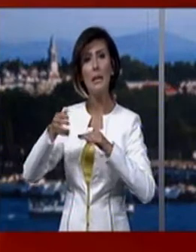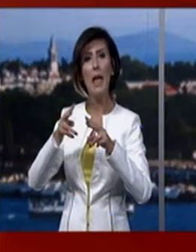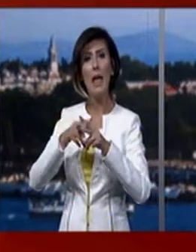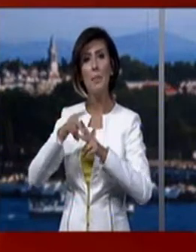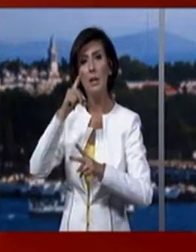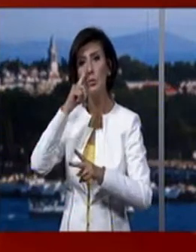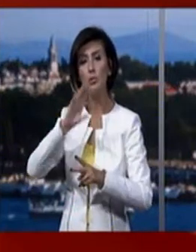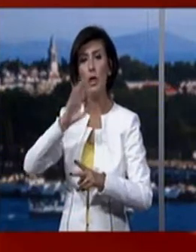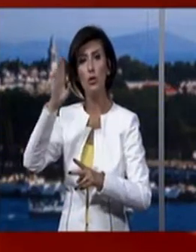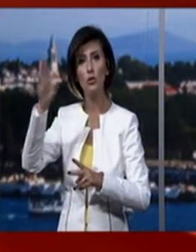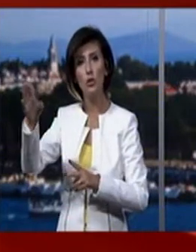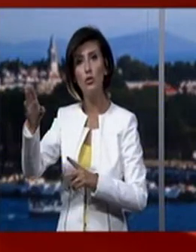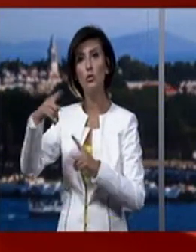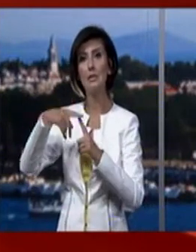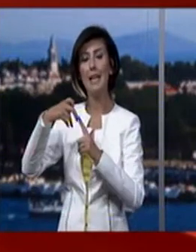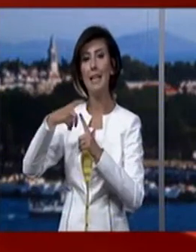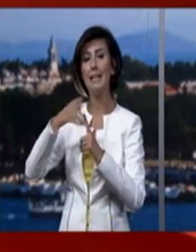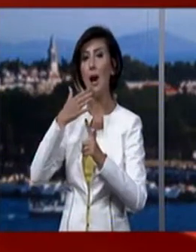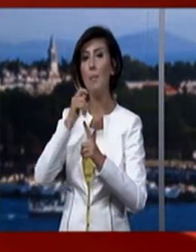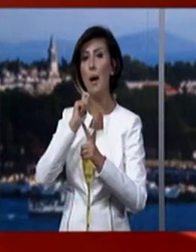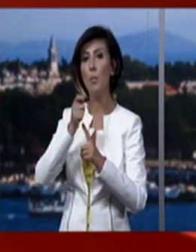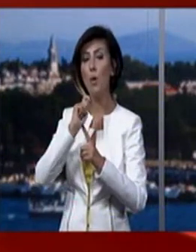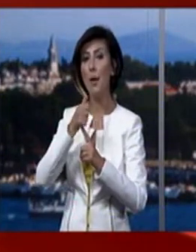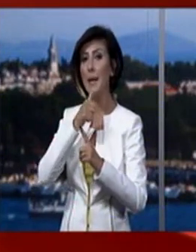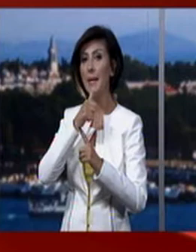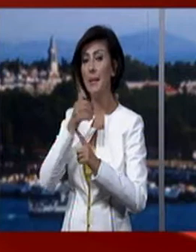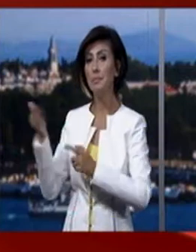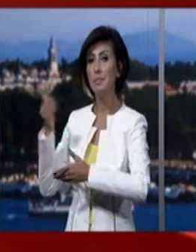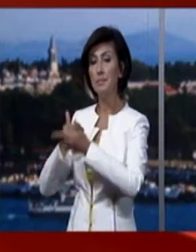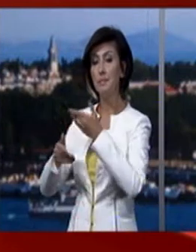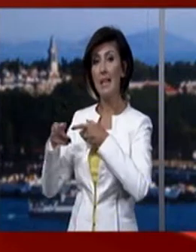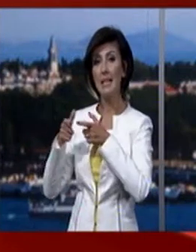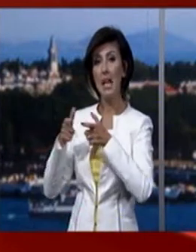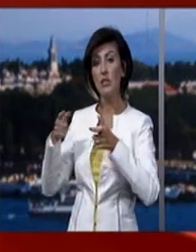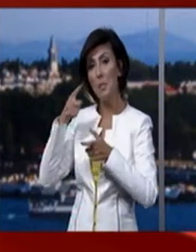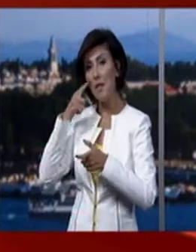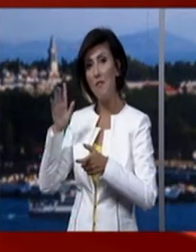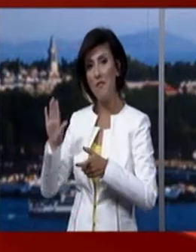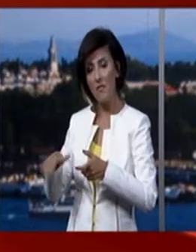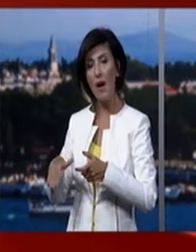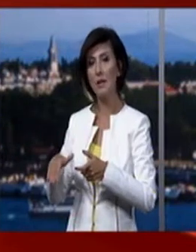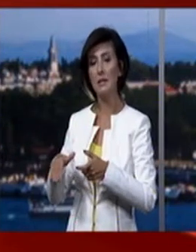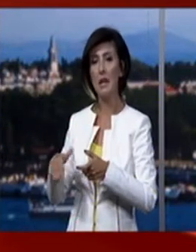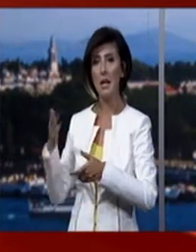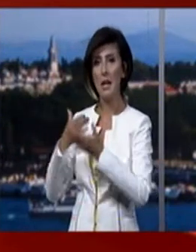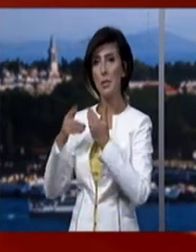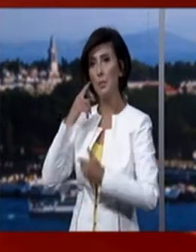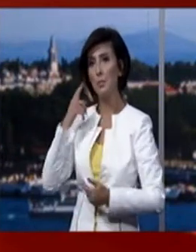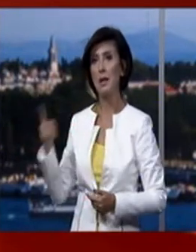ardından Emniyet Müdürlüğü'ne götürüldü. TRT Haber muhabiri Erkan Turan gelişmeleri takip ediyor. Erkan.